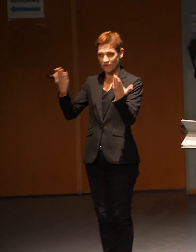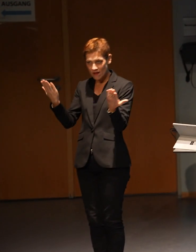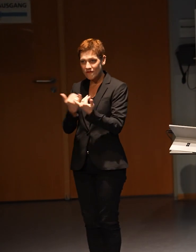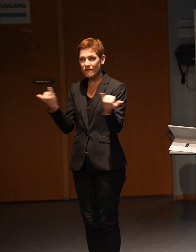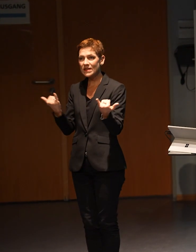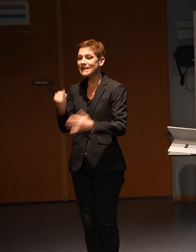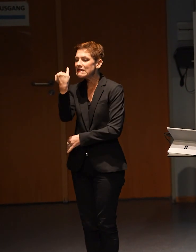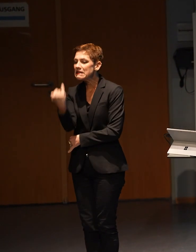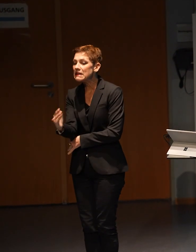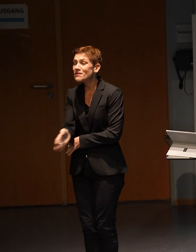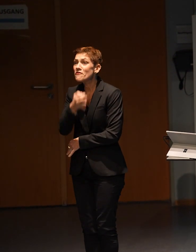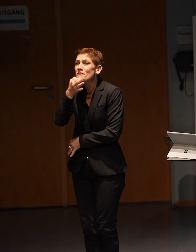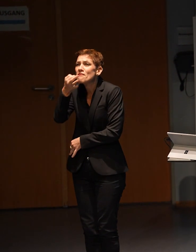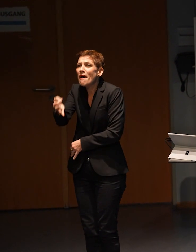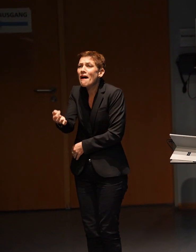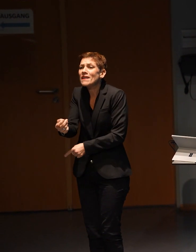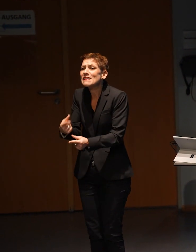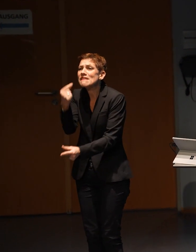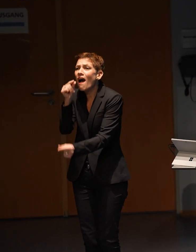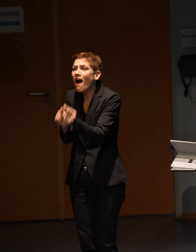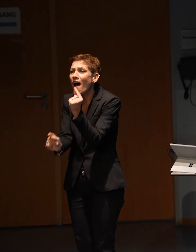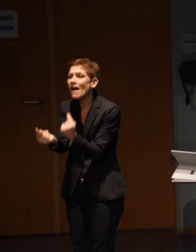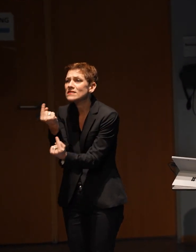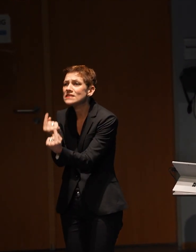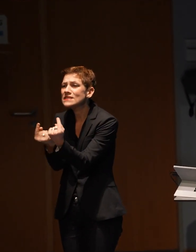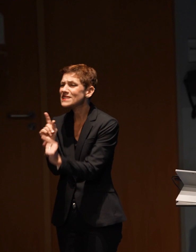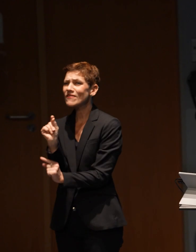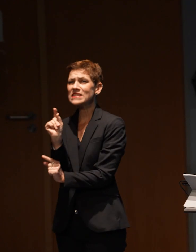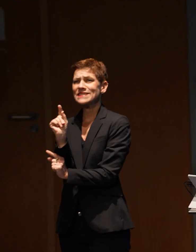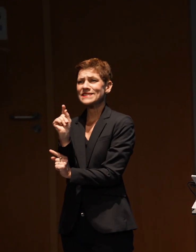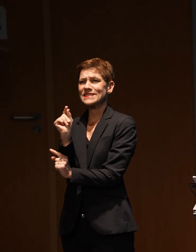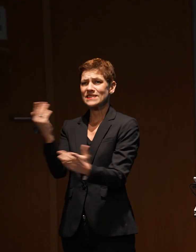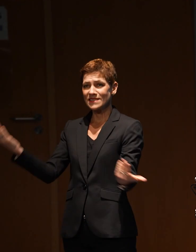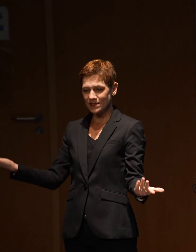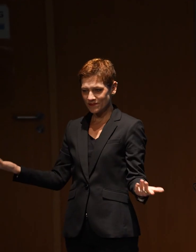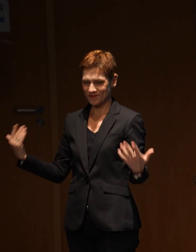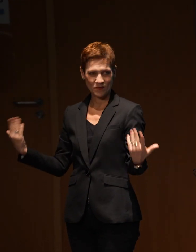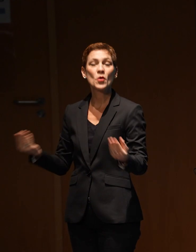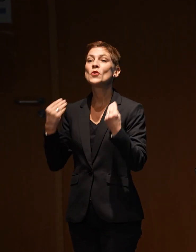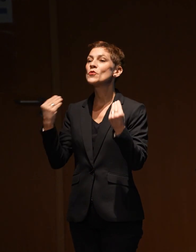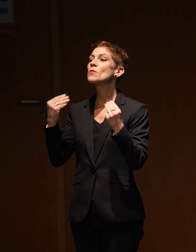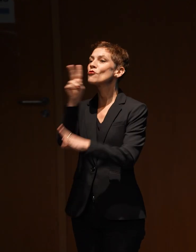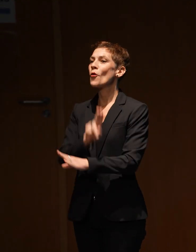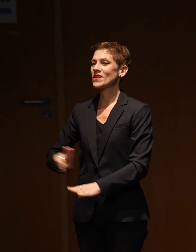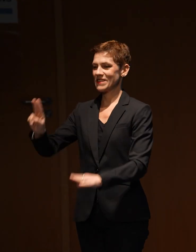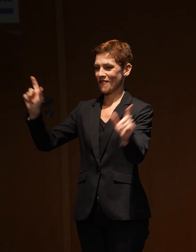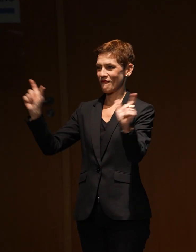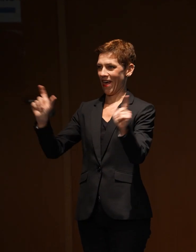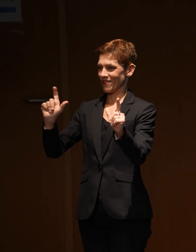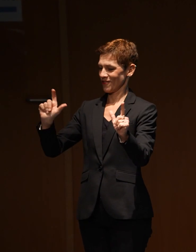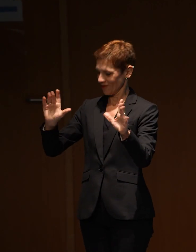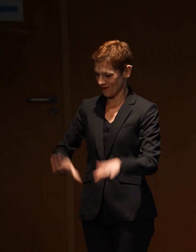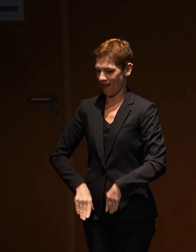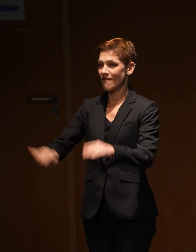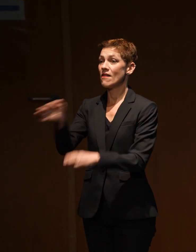What is the grass? Fragen sind natürlich ein idealer Startpunkt für eine Veranstaltung an einer Universität, weil Fragen ja schließlich